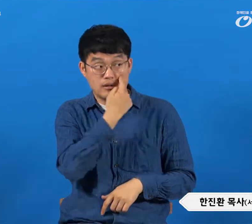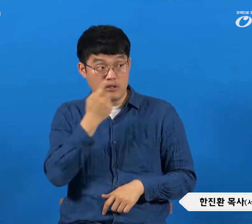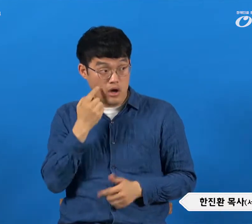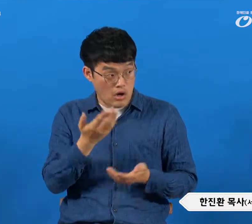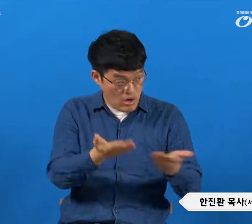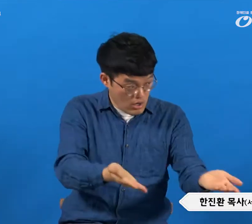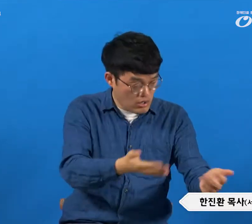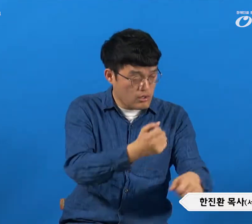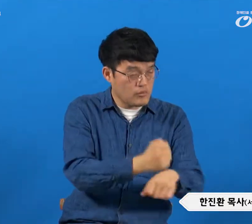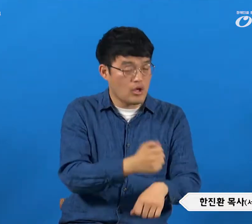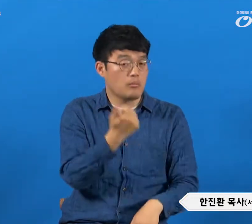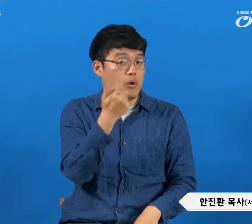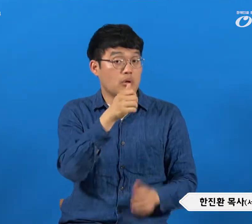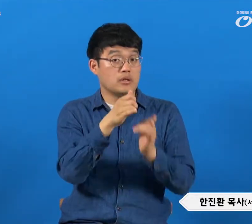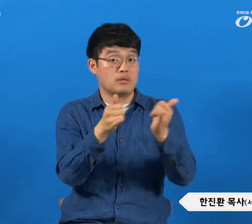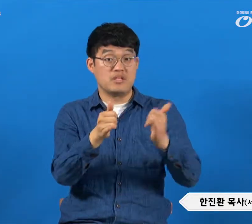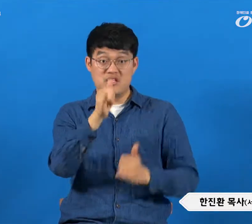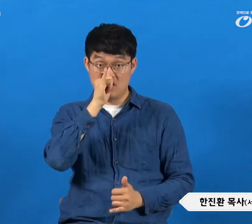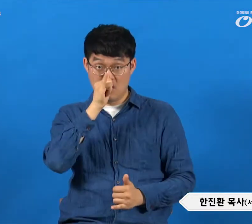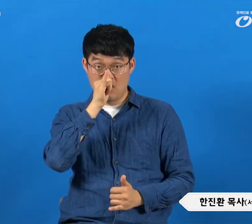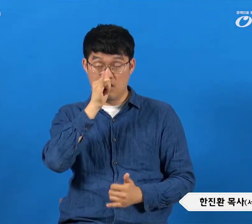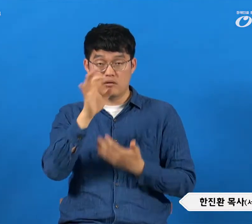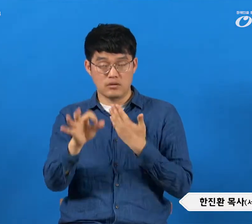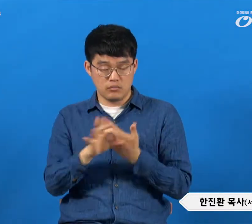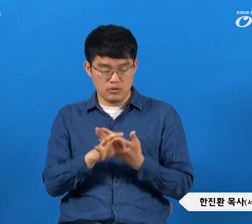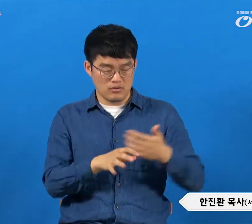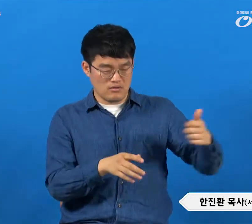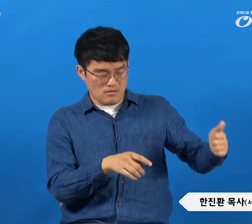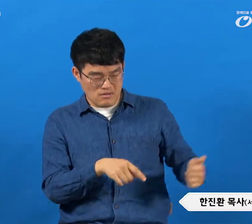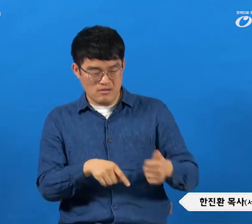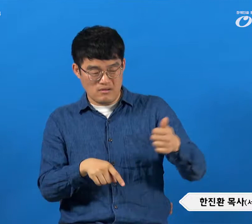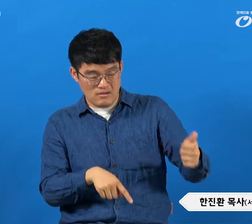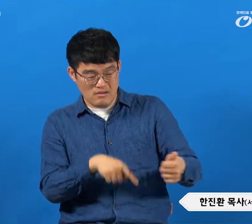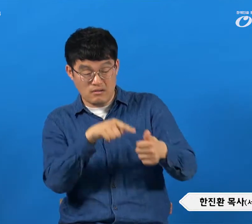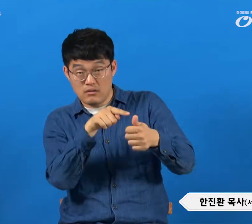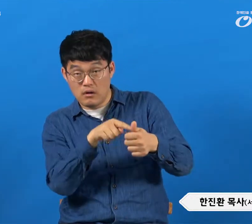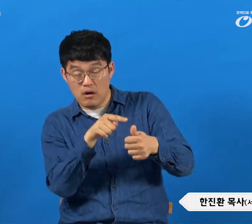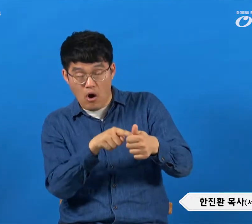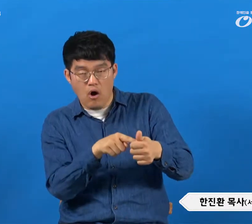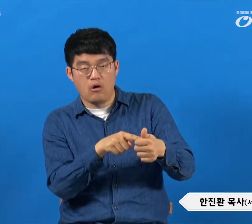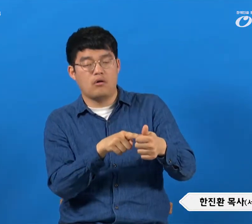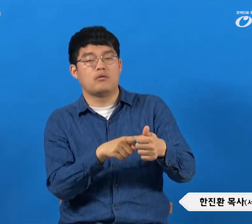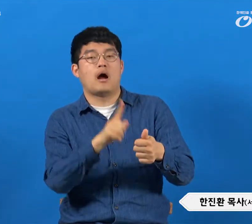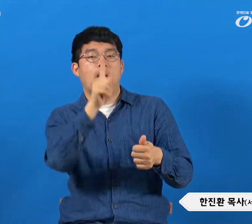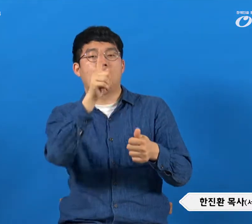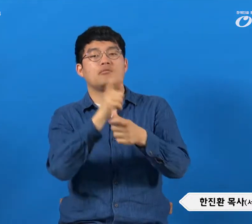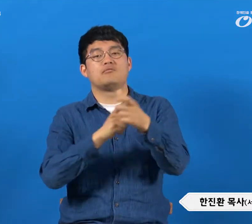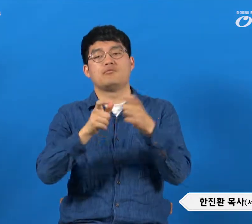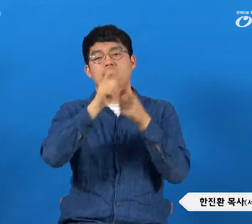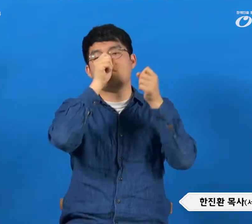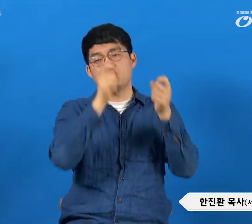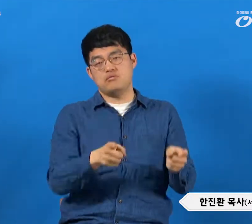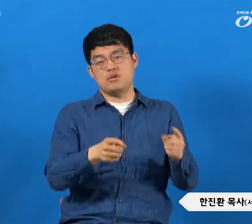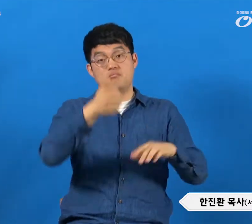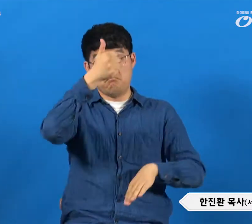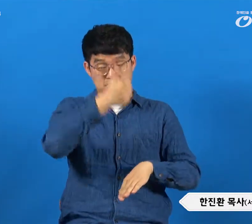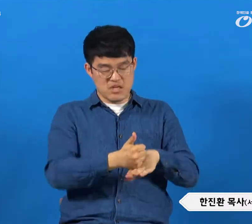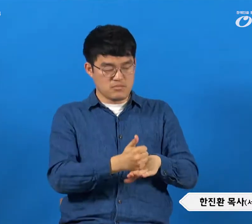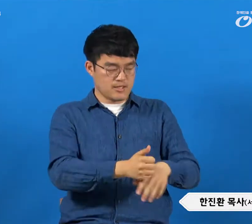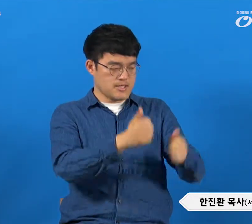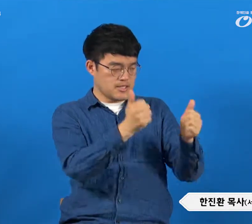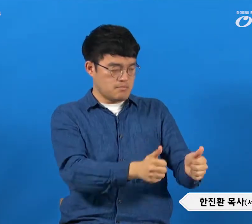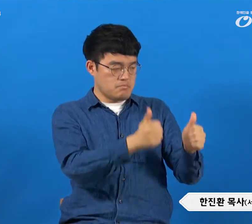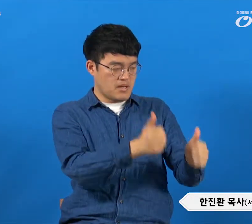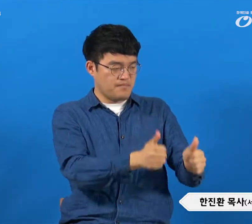증거를 제시하면서 변호하는 사람이 있다면, 그러면 그 사형수는 마지막 순간에 한